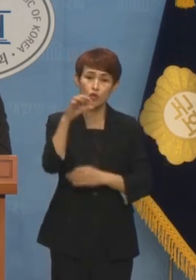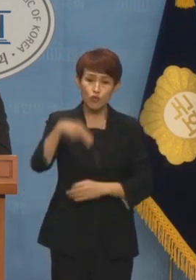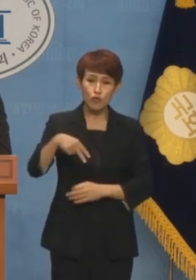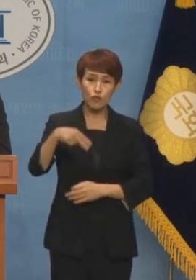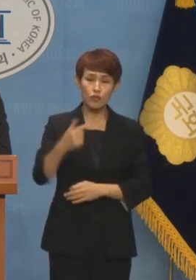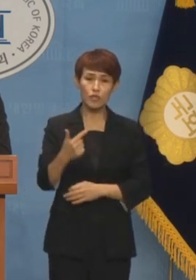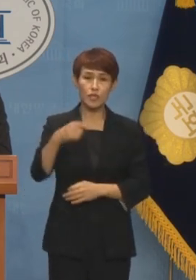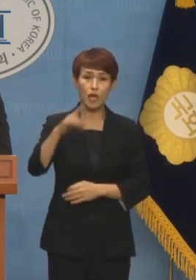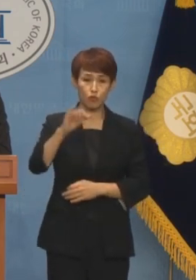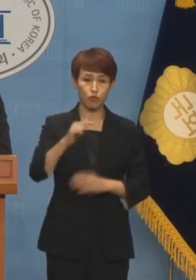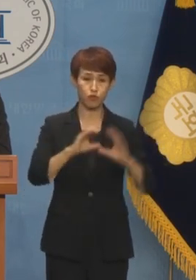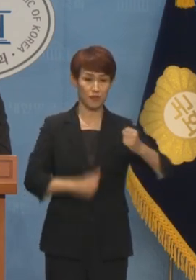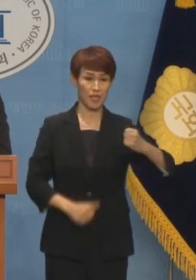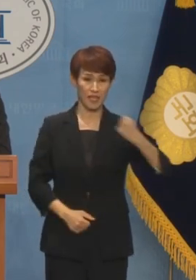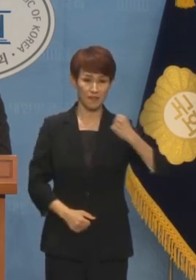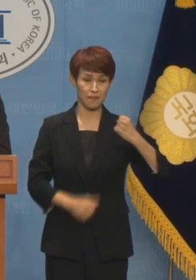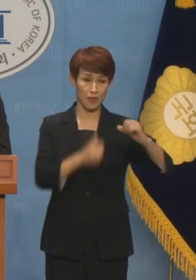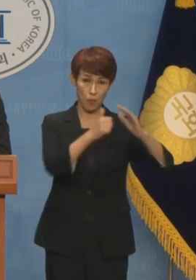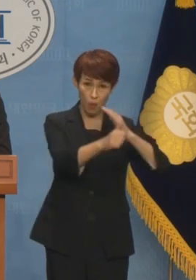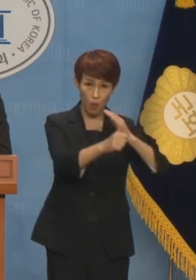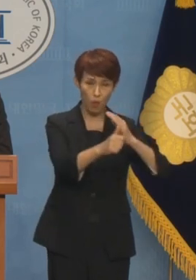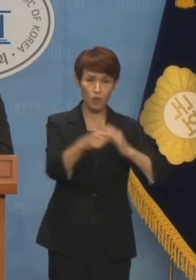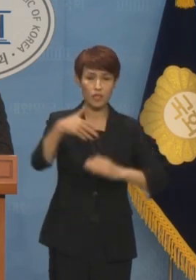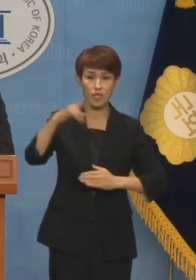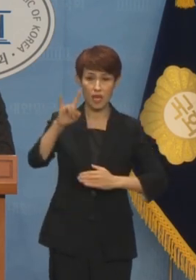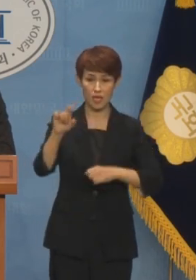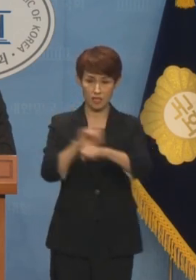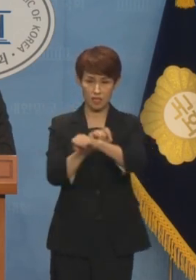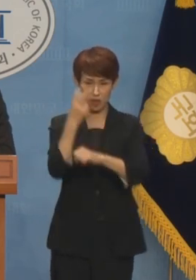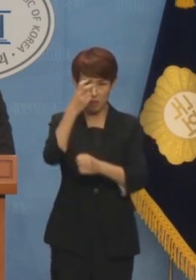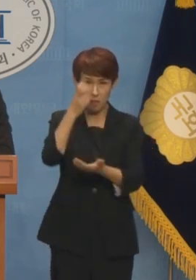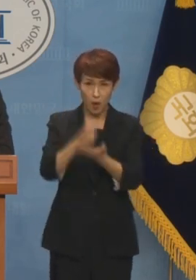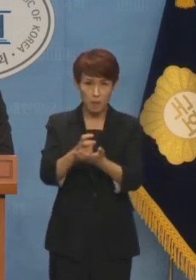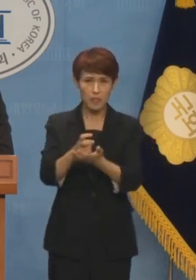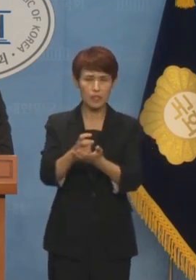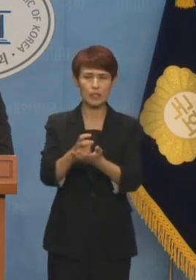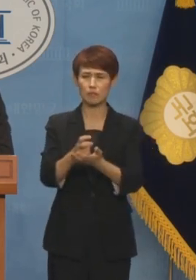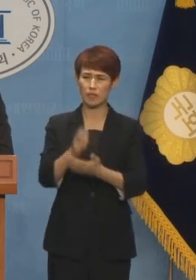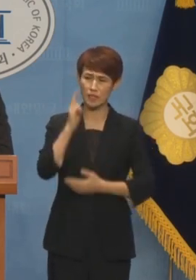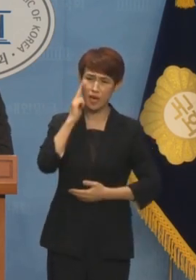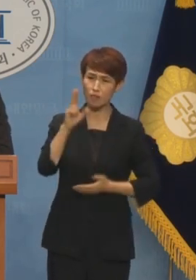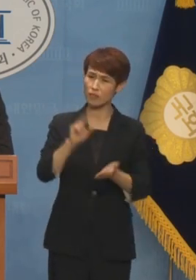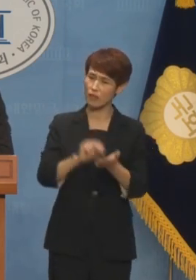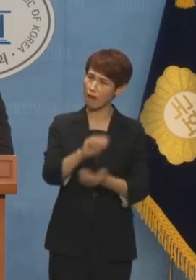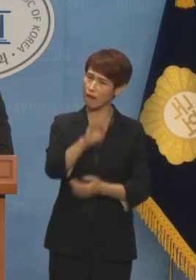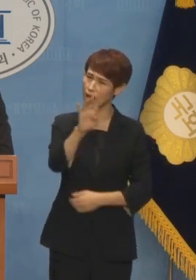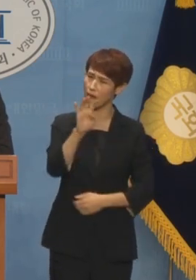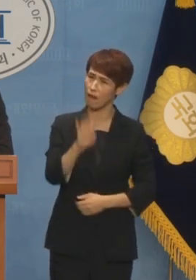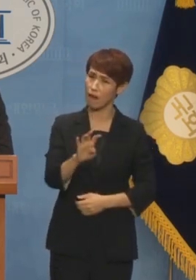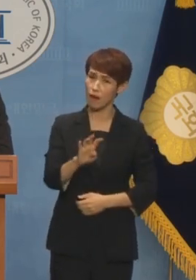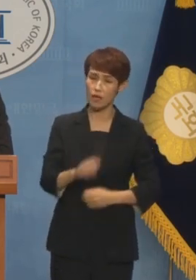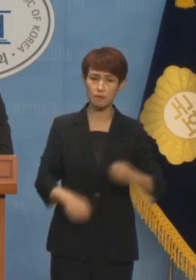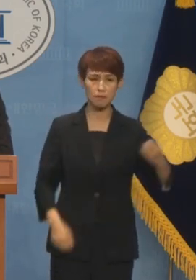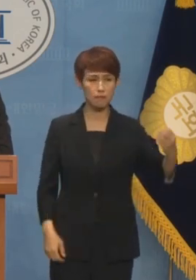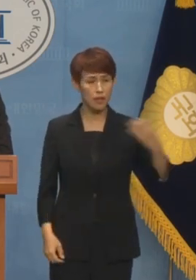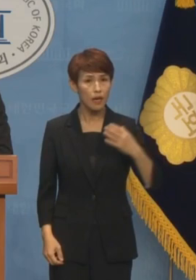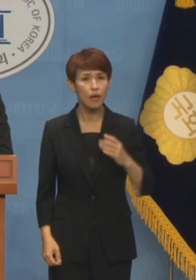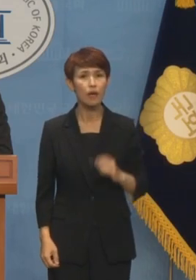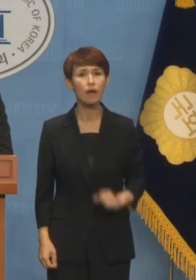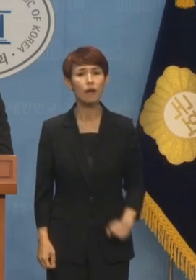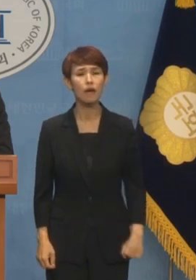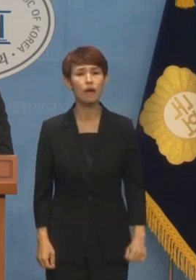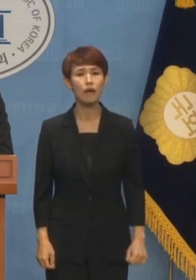국민의힘 원내대표는 최상병 특검법이 이 시점에 그 정도로 심각한 문제인지 모르겠다는 투로